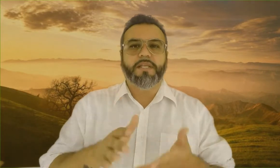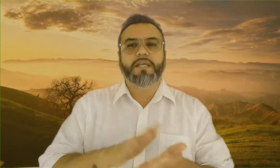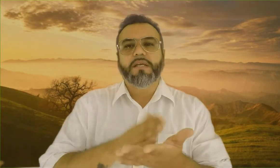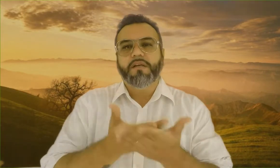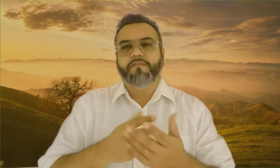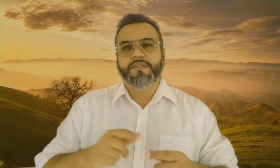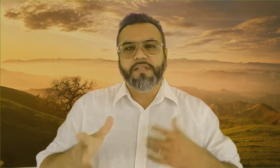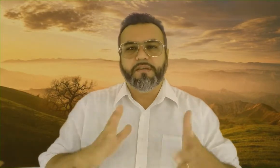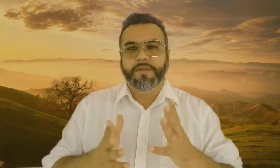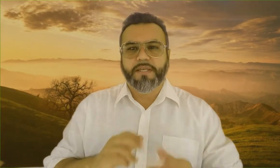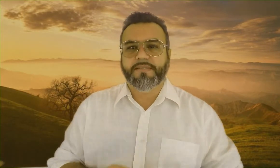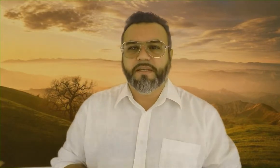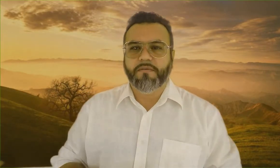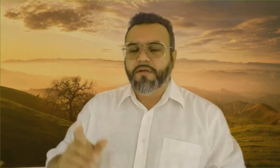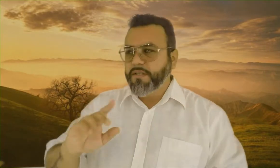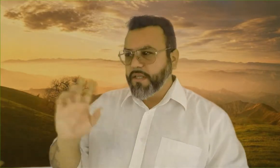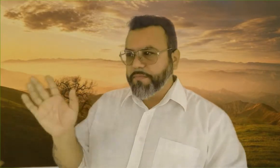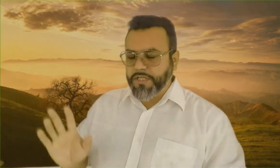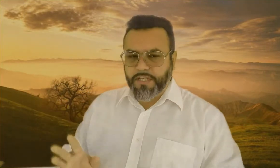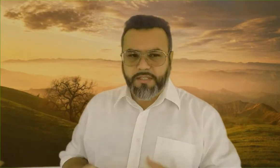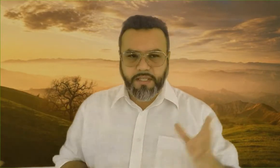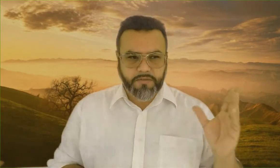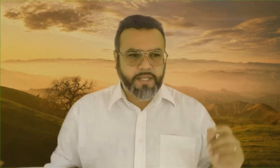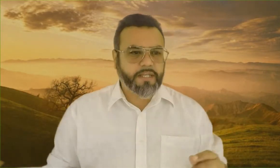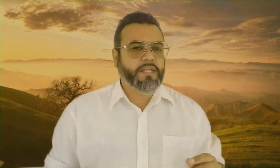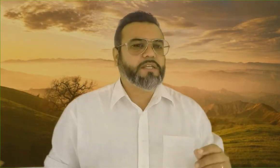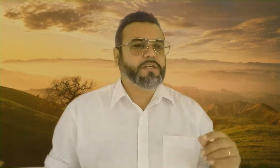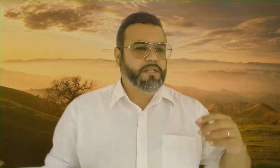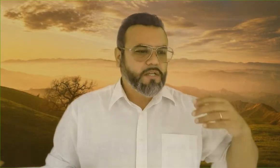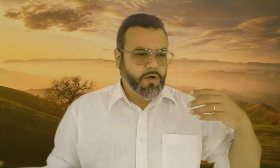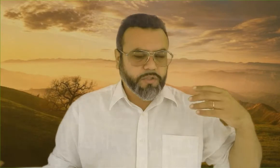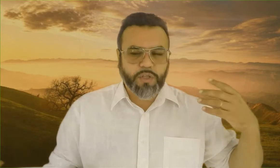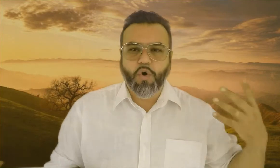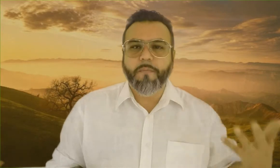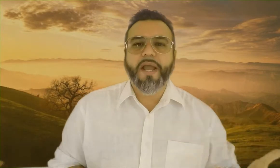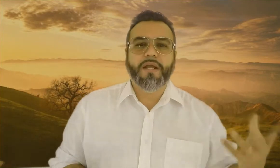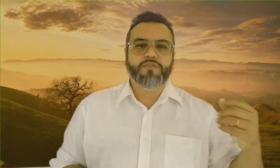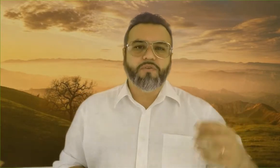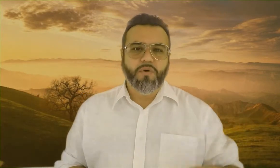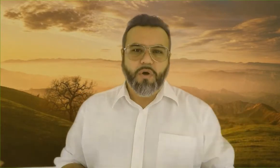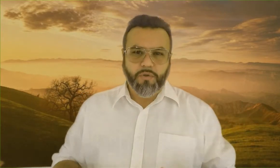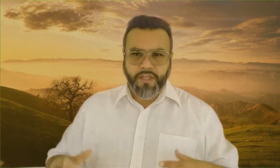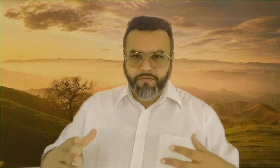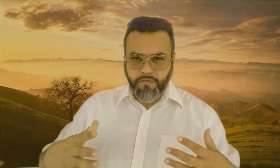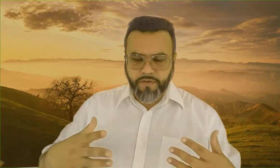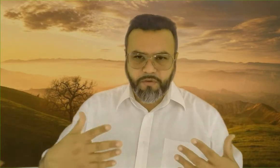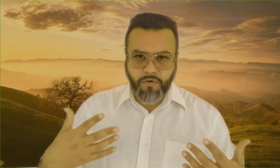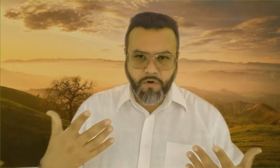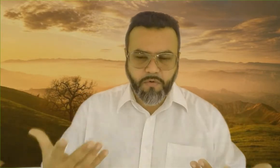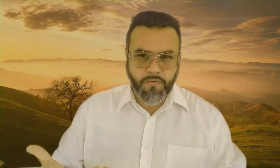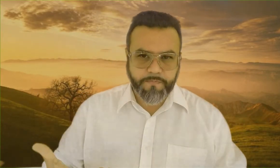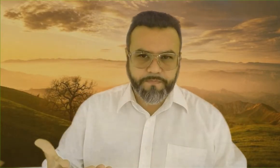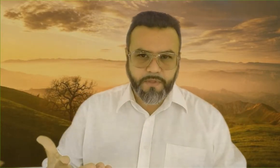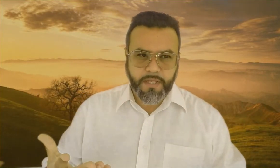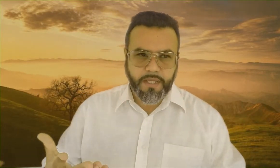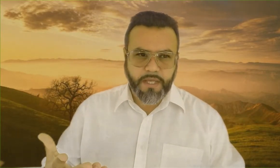ali fazendo interpretação, de repente está dentro da igreja, ou está no comércio, ou está envolvido com a